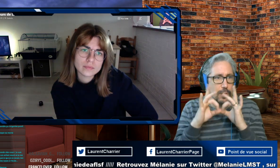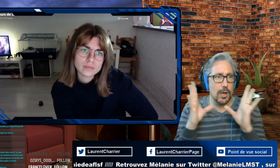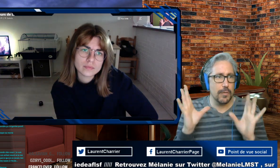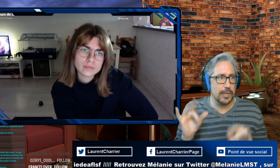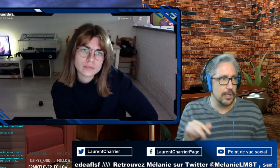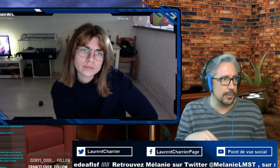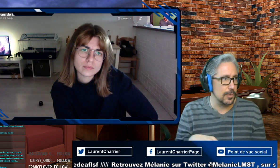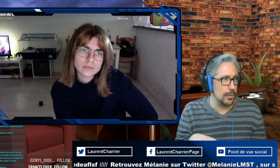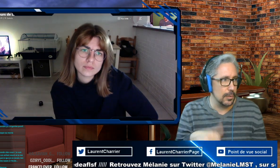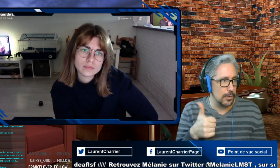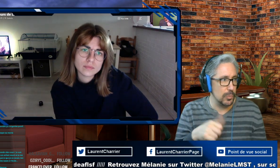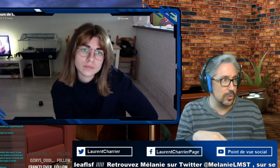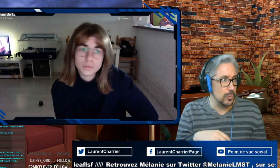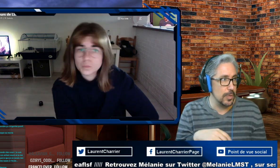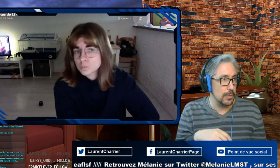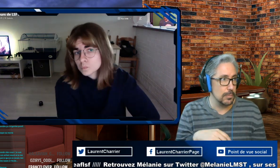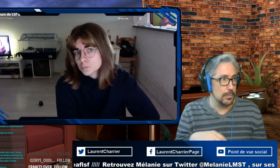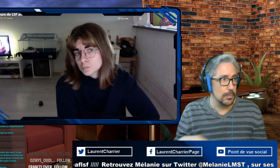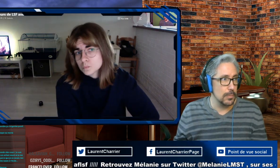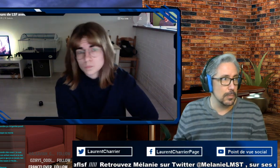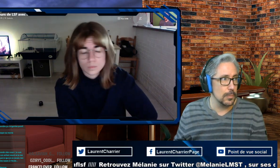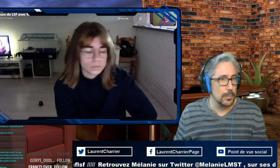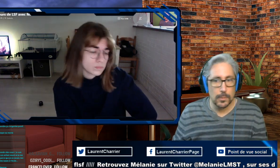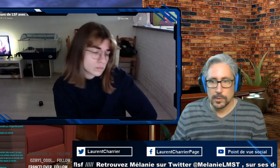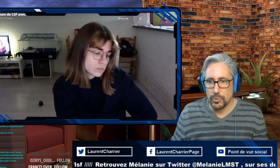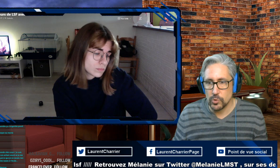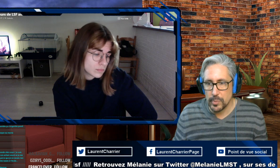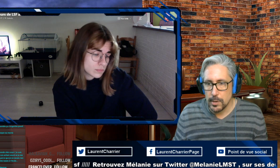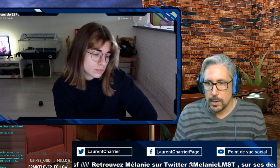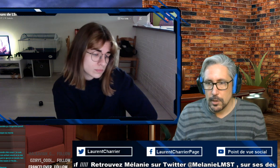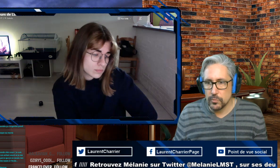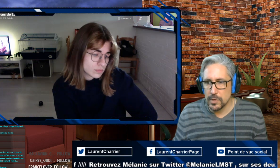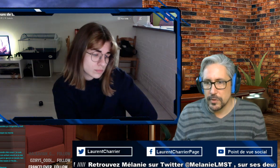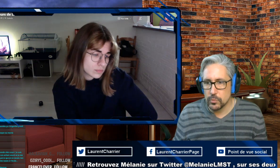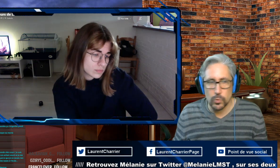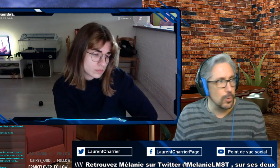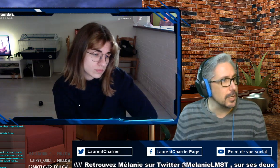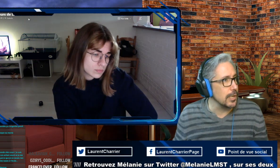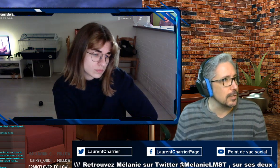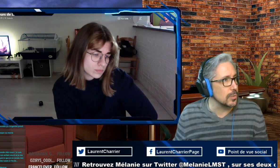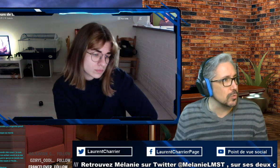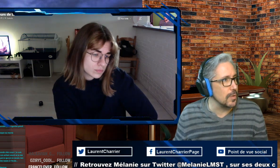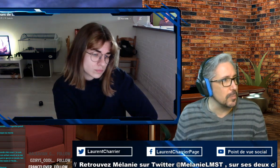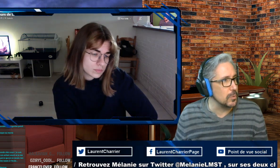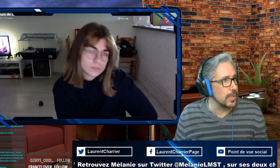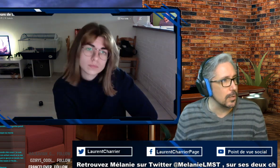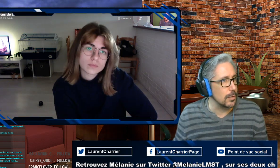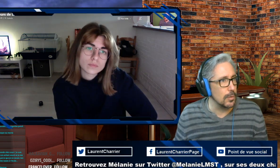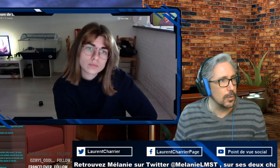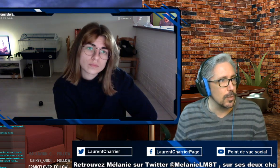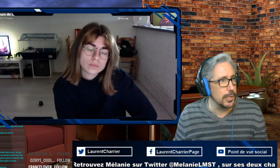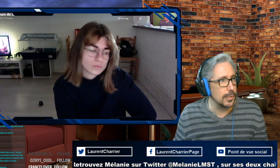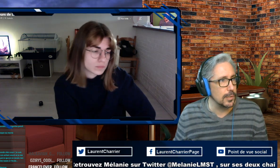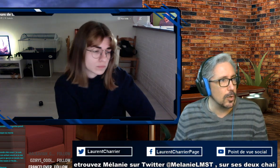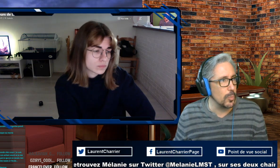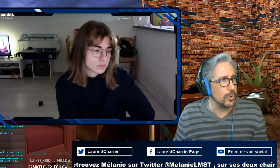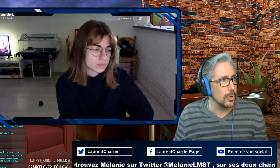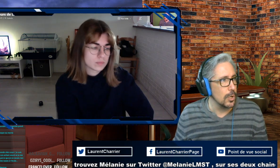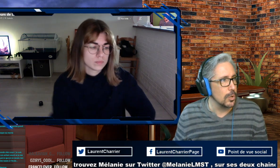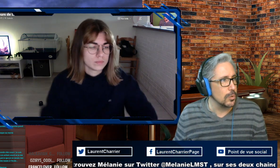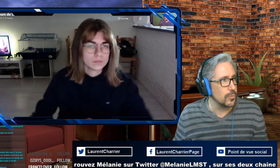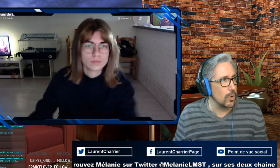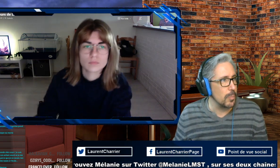Snap, avec Elix, ça peut être super. Ça peut être super. Vous avez toujours le lien, Elix, je vous l'avais mis tout à l'heure. Elix,